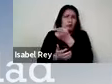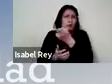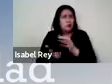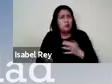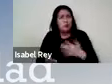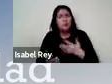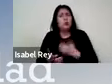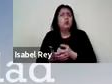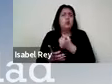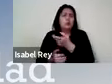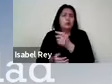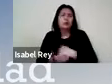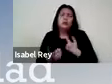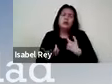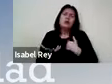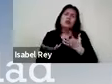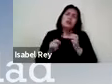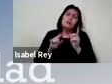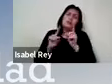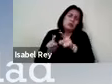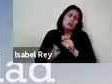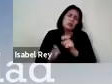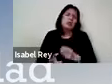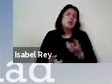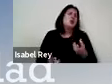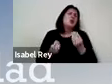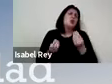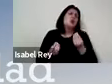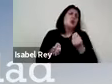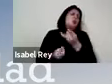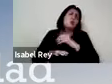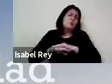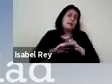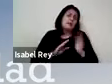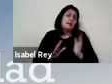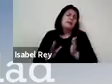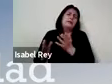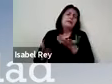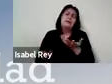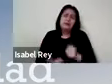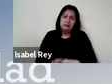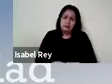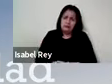Lo que quería preguntarte es, ¿cómo haces para planificar